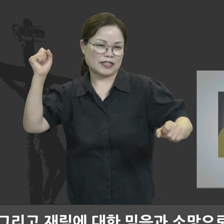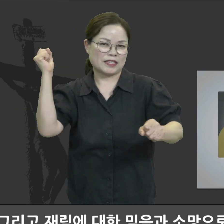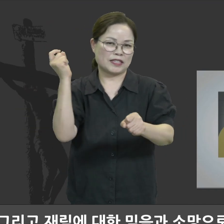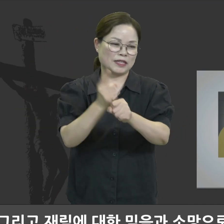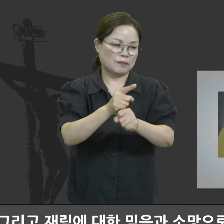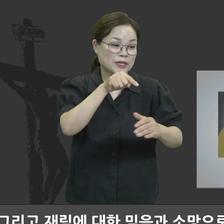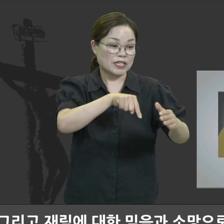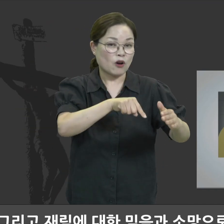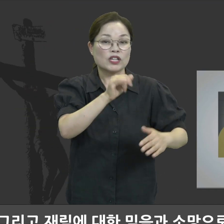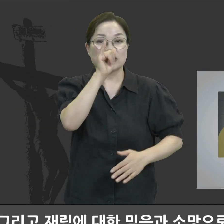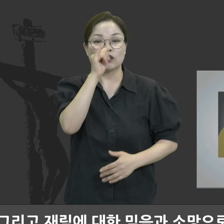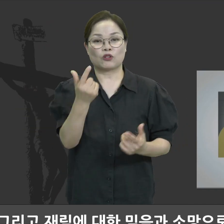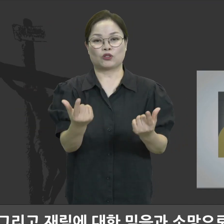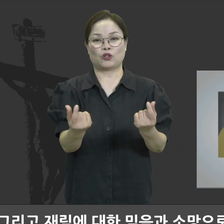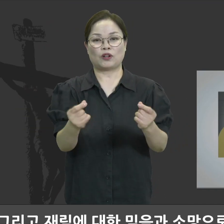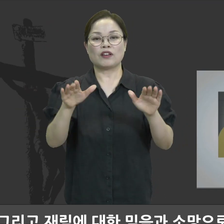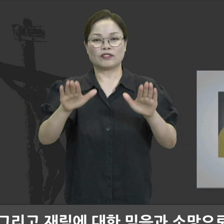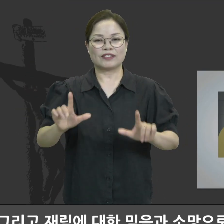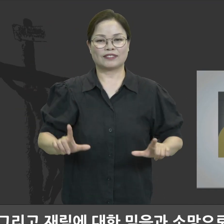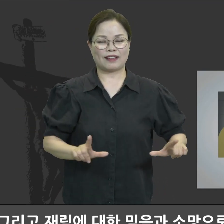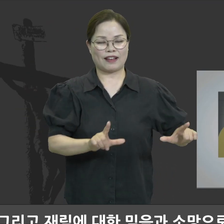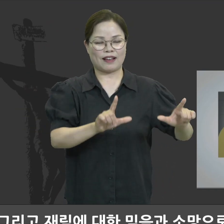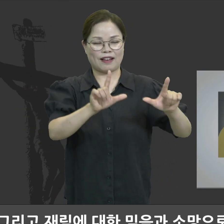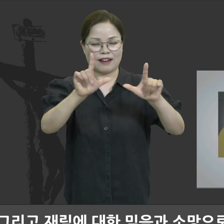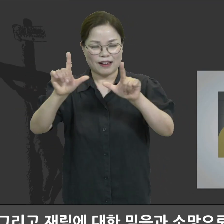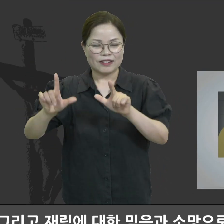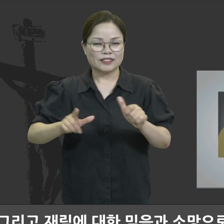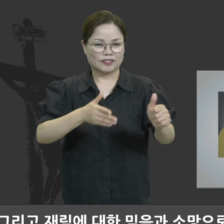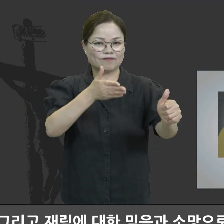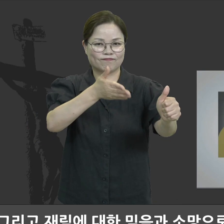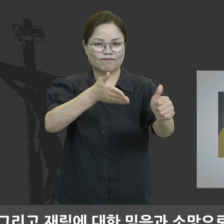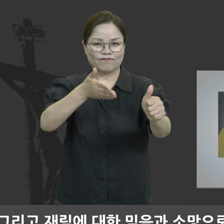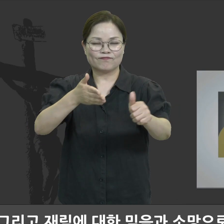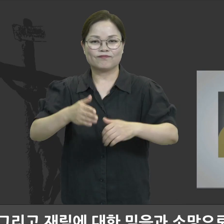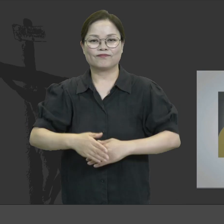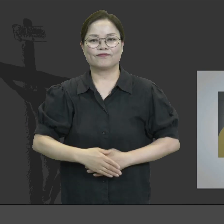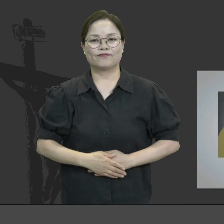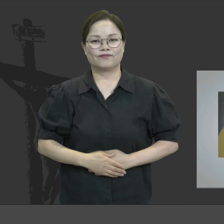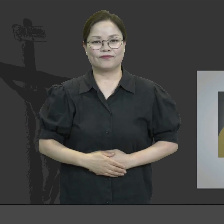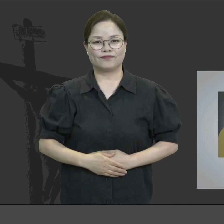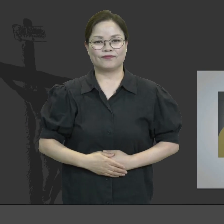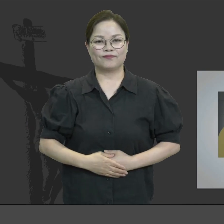여기 임한 것처럼 현재를 살아갈 것을 당부합니다.